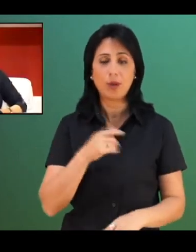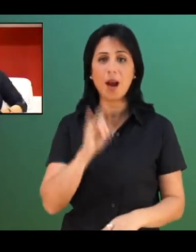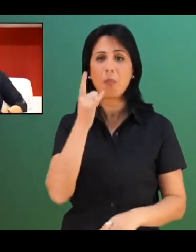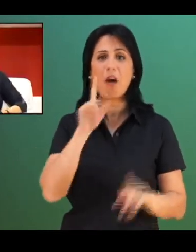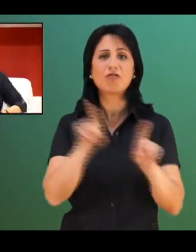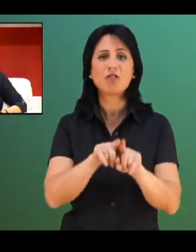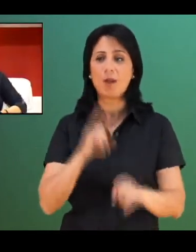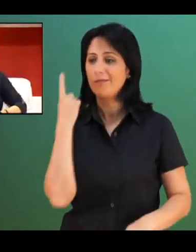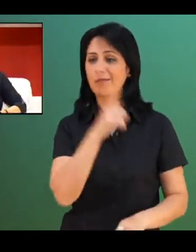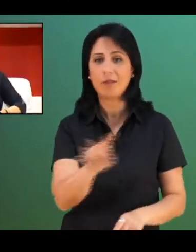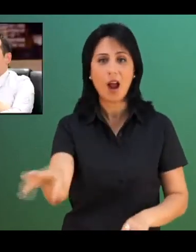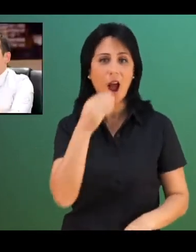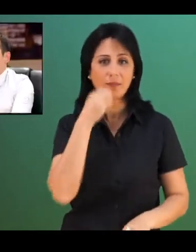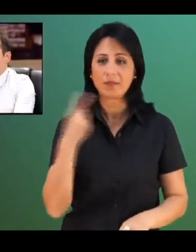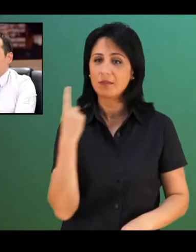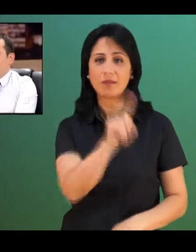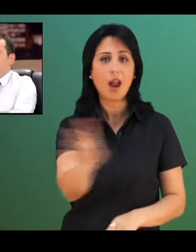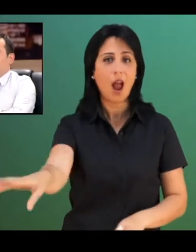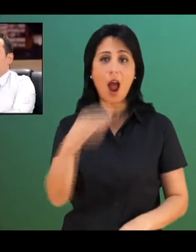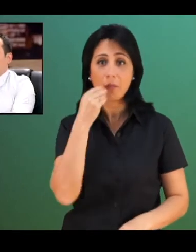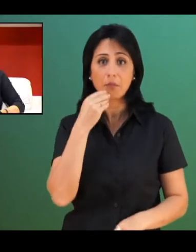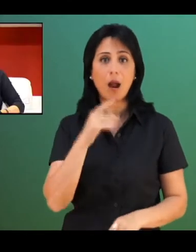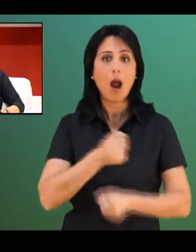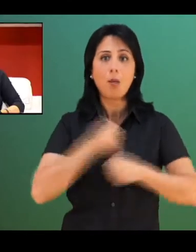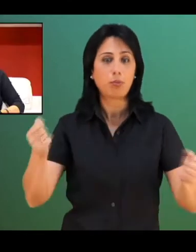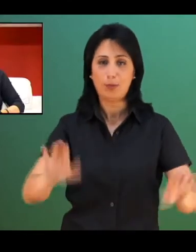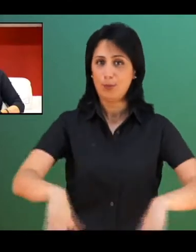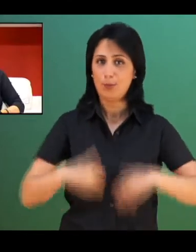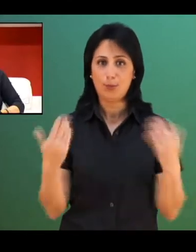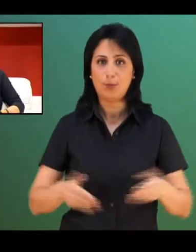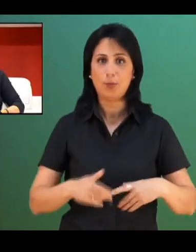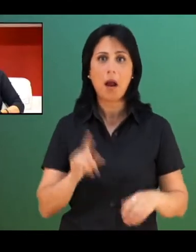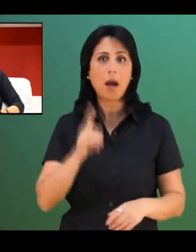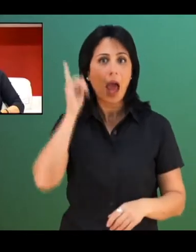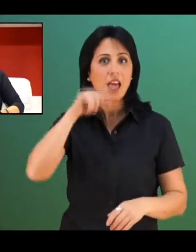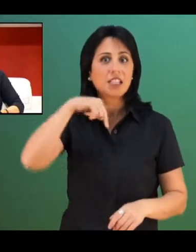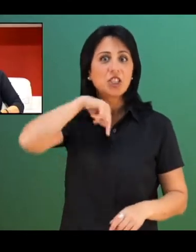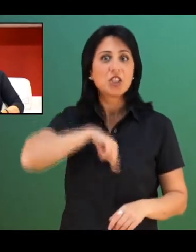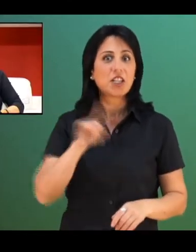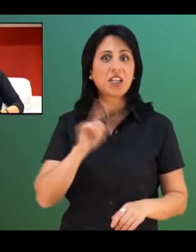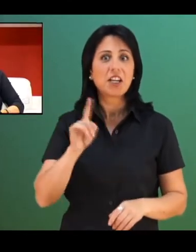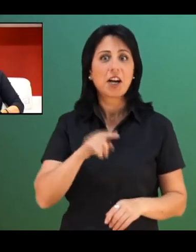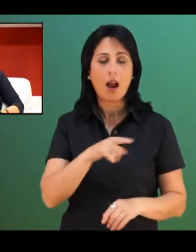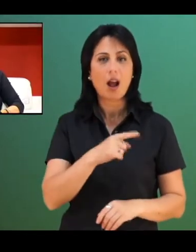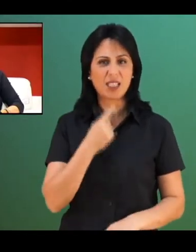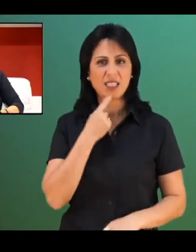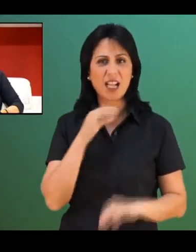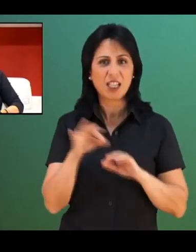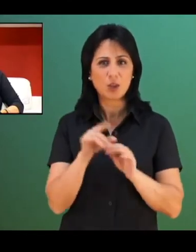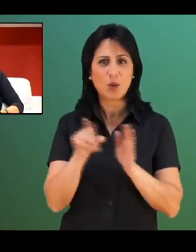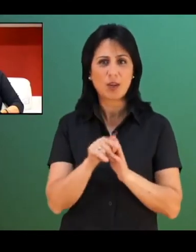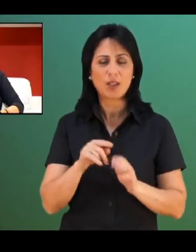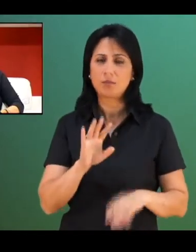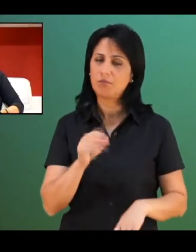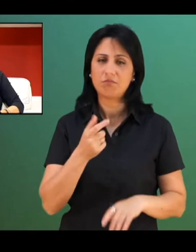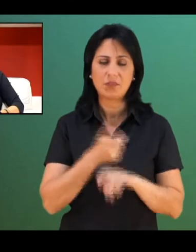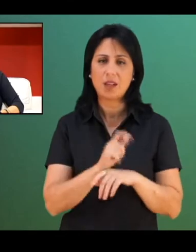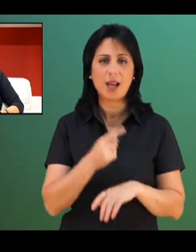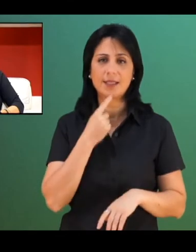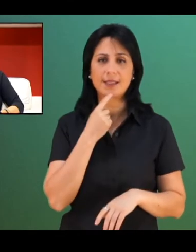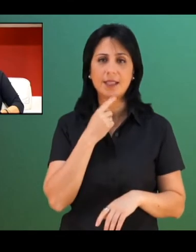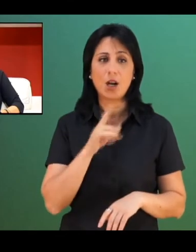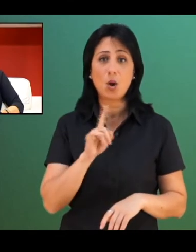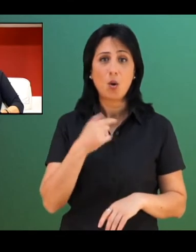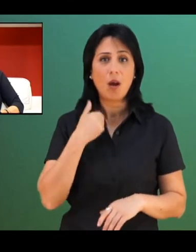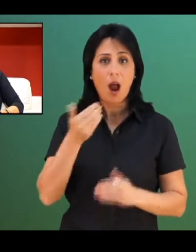რაღაცა იცის ამ ბიჭმა. ვირტუოზის ცოლობა ძნელია. აუ ძალიან ძნელი ყოფილა რომ ცოდნოდა და ცოტა დაფიქრდებოდი სიმართლე გითხრა და ესე არ დავჩქარდები,